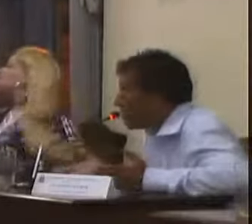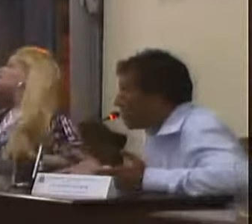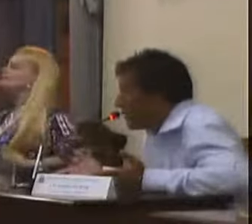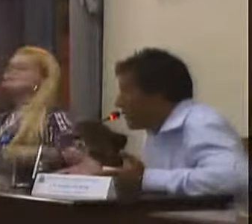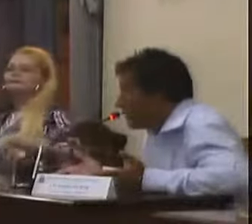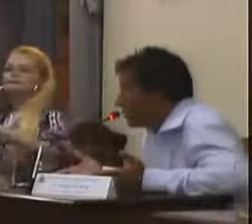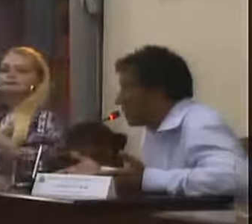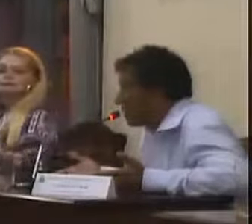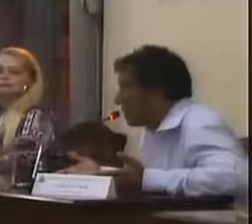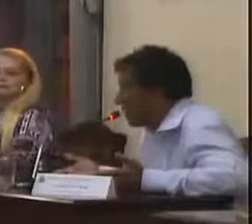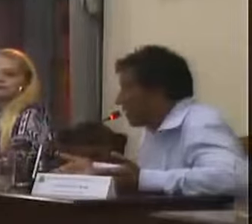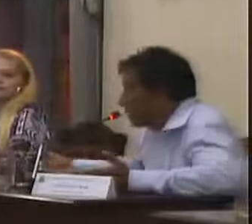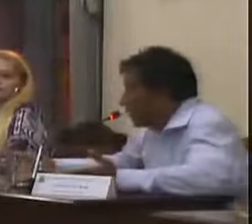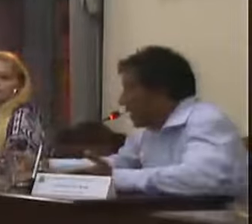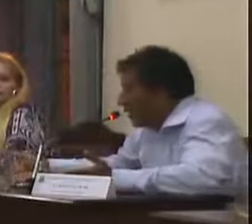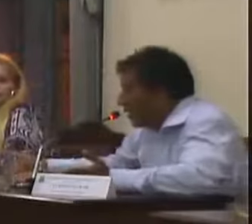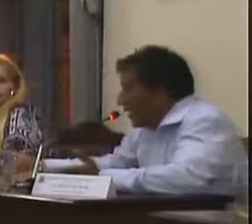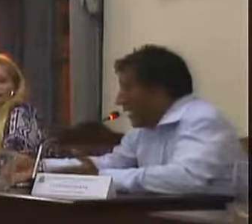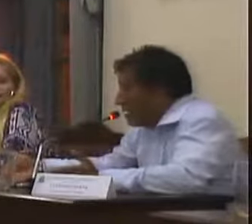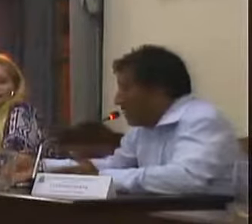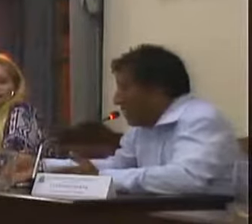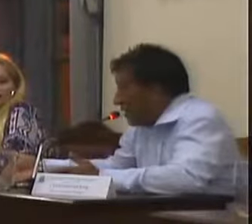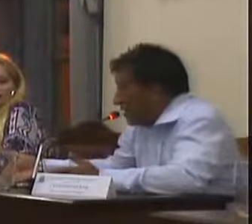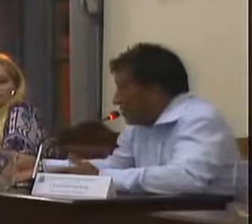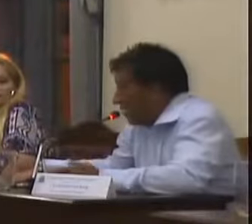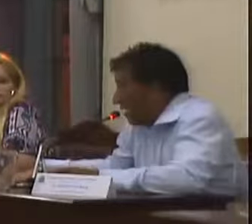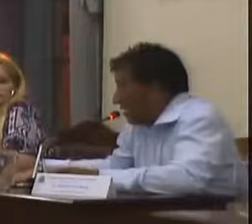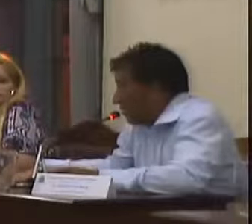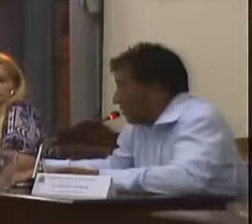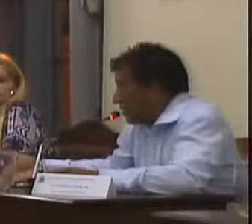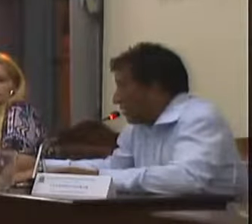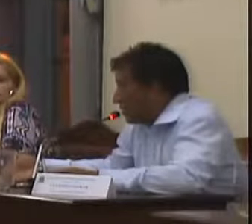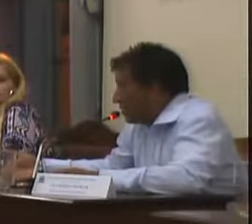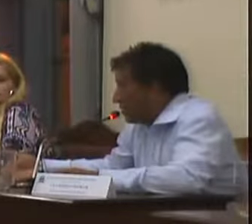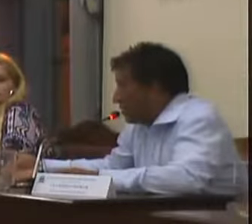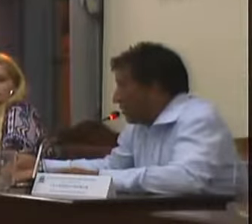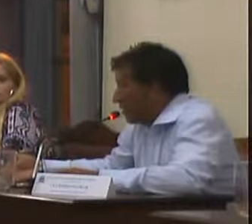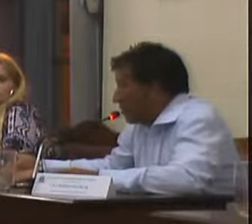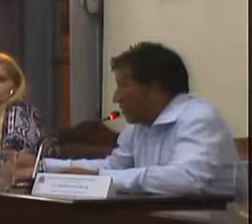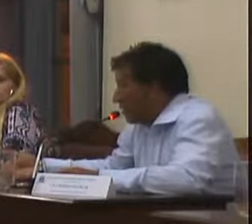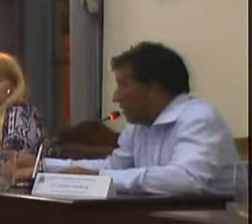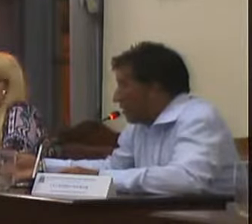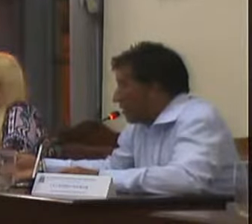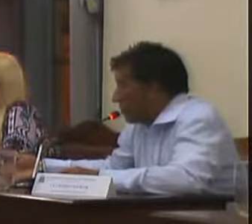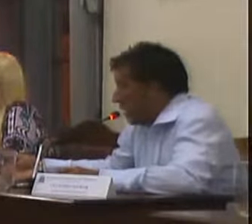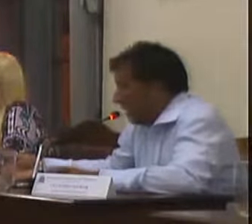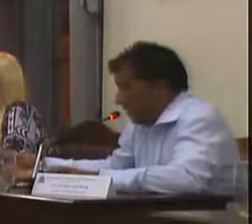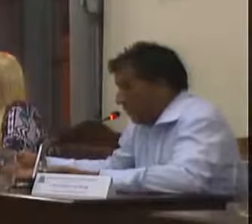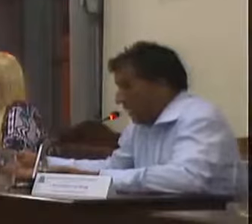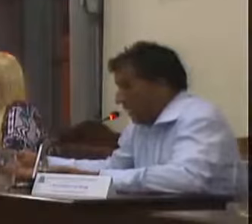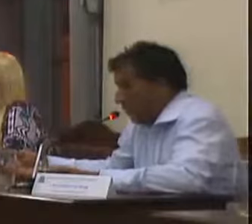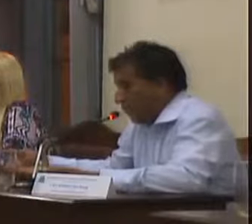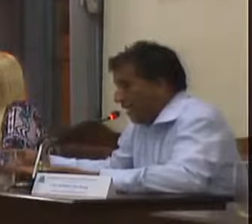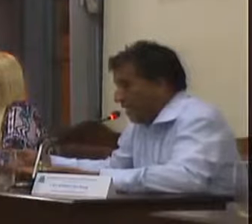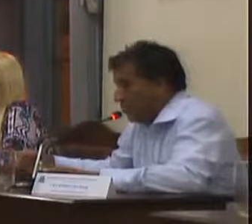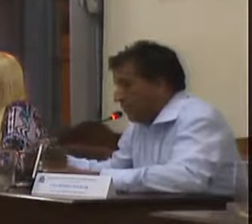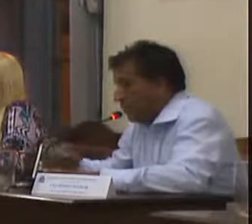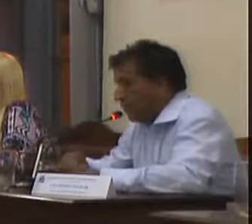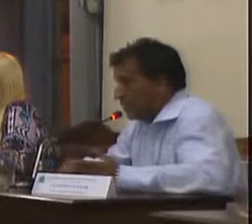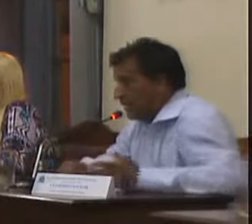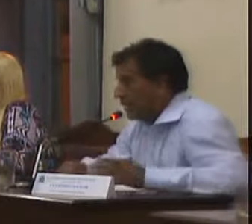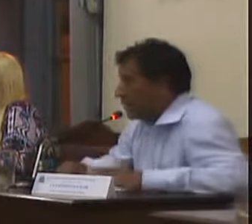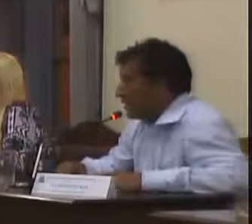buraco, isso que a SEDAI podia fazer, porque ela já vai abrir essas buracadas todas mesmo, depois vem a prefeitura. Então, se ela já contratasse